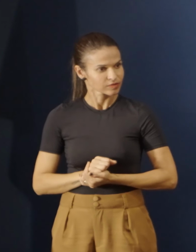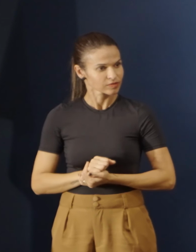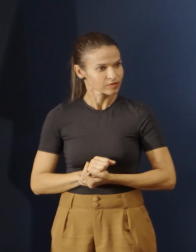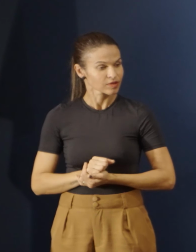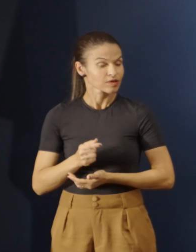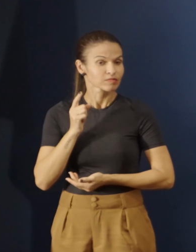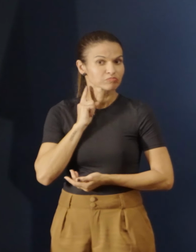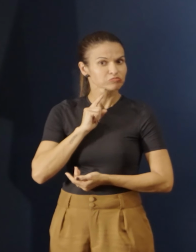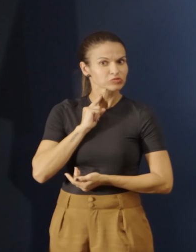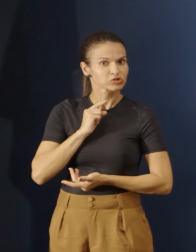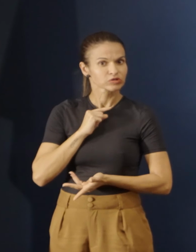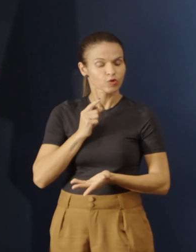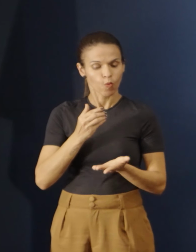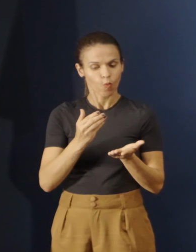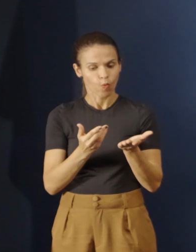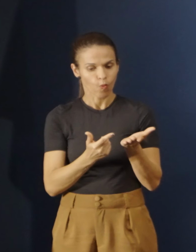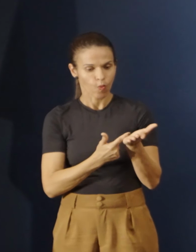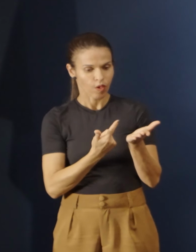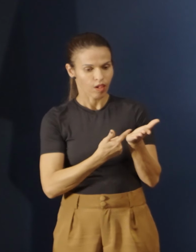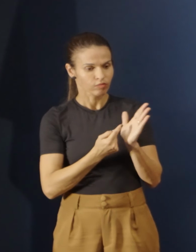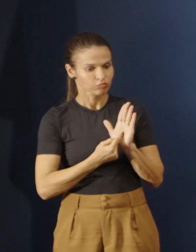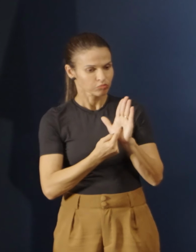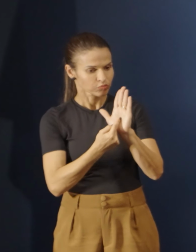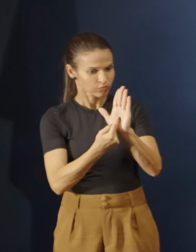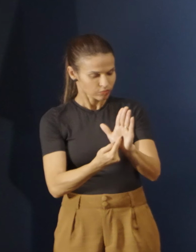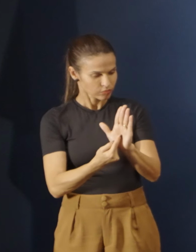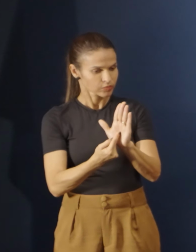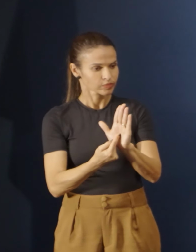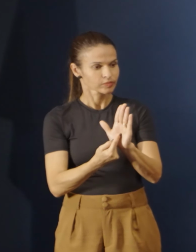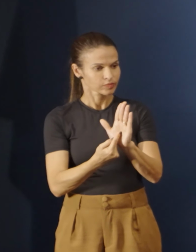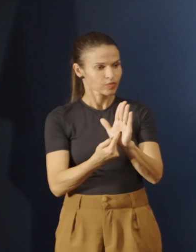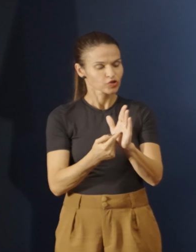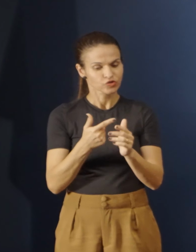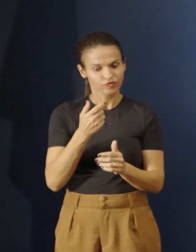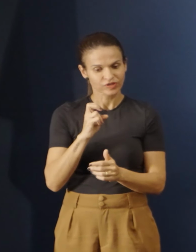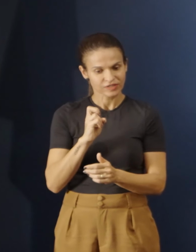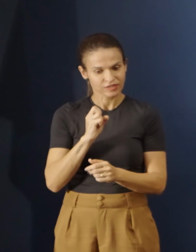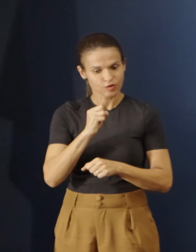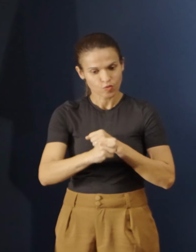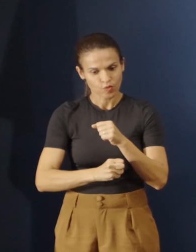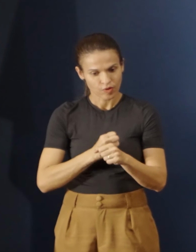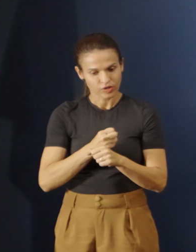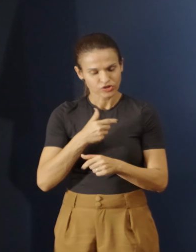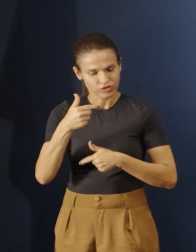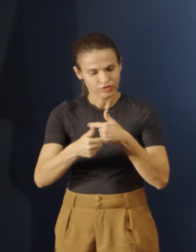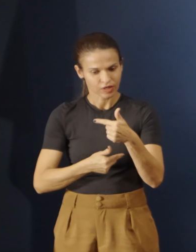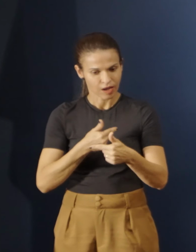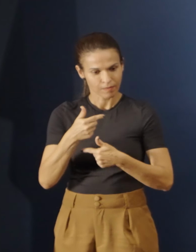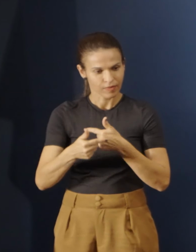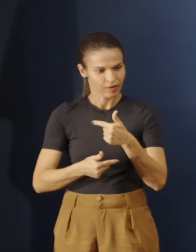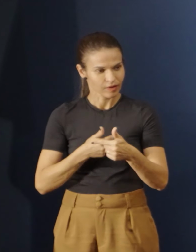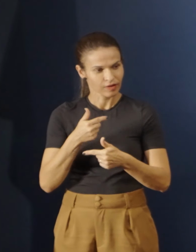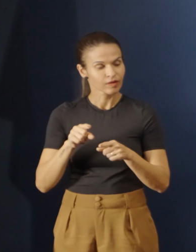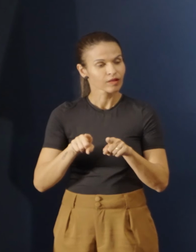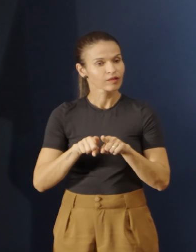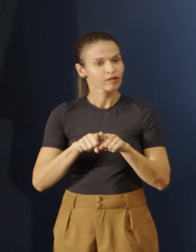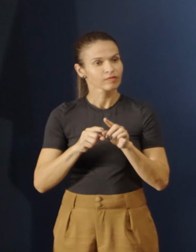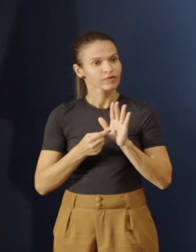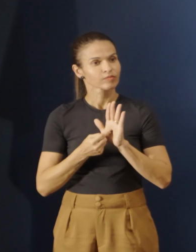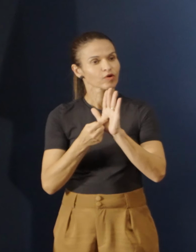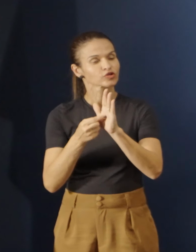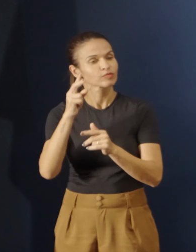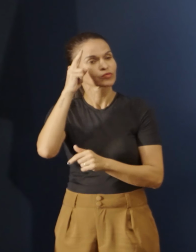gerais, é isso que o livro traz, né, meus 25 anos de trabalho nos últimos 25 anos, mas também traz muito